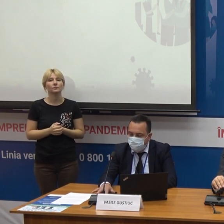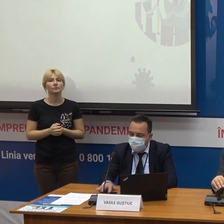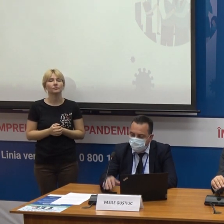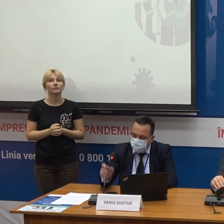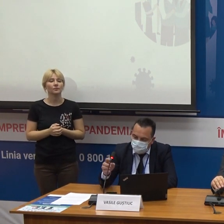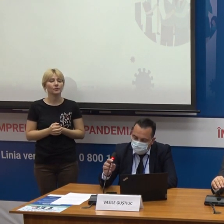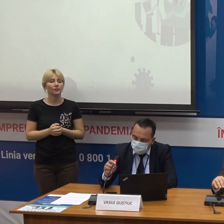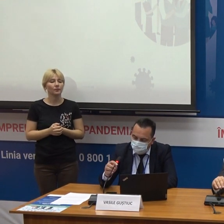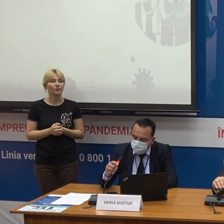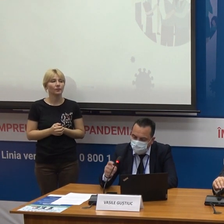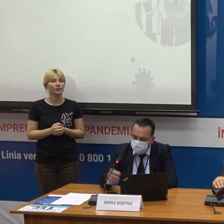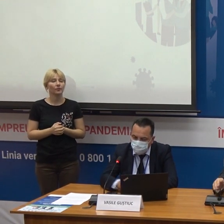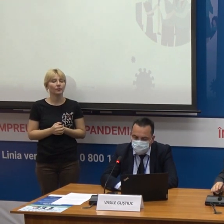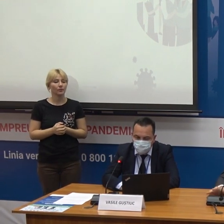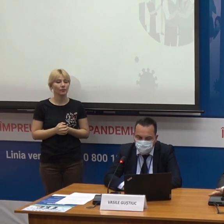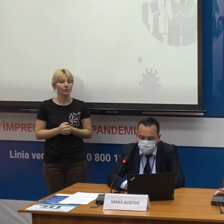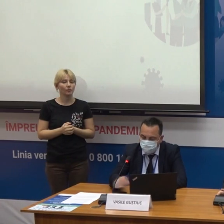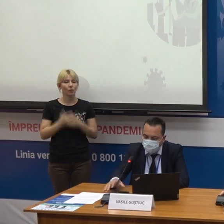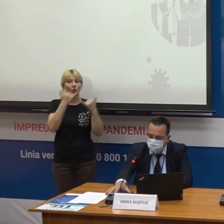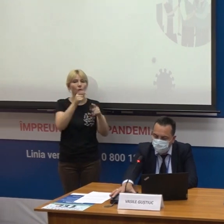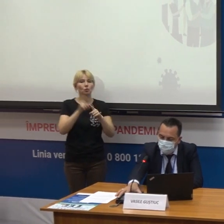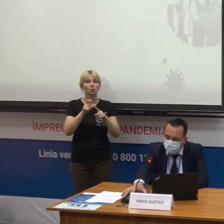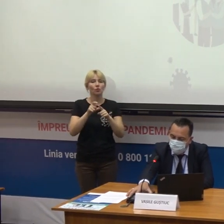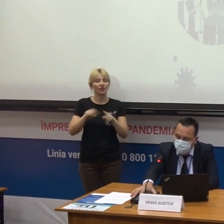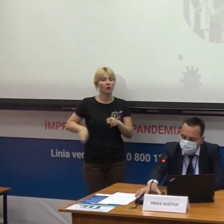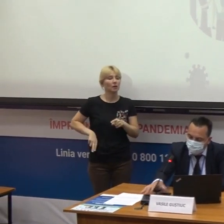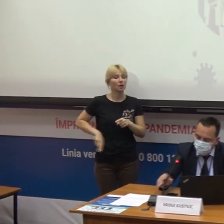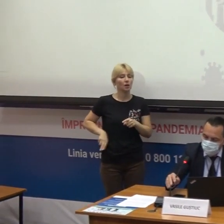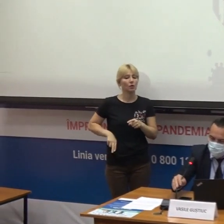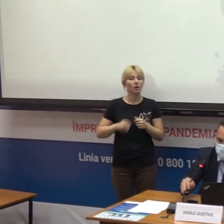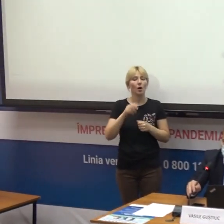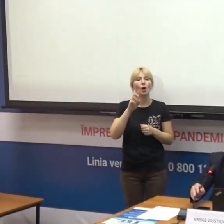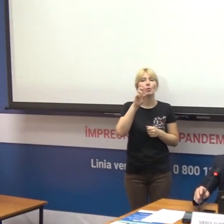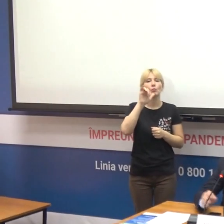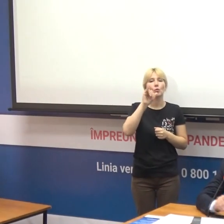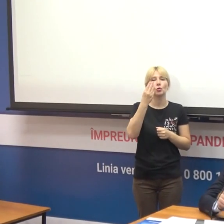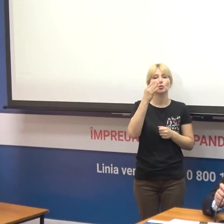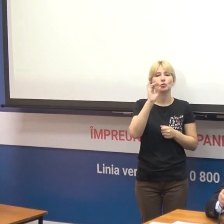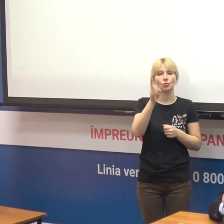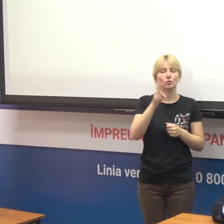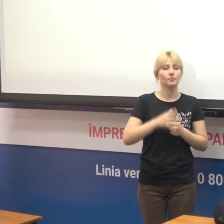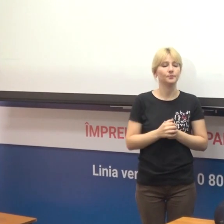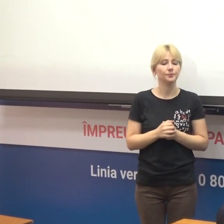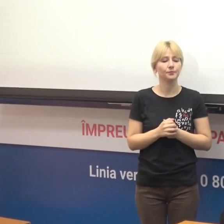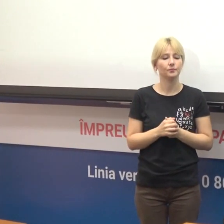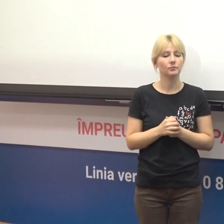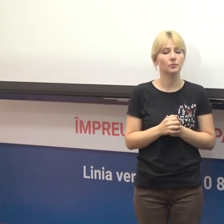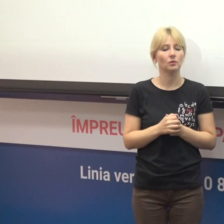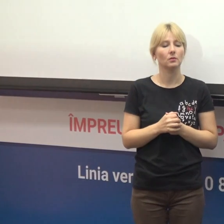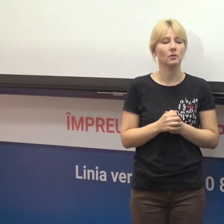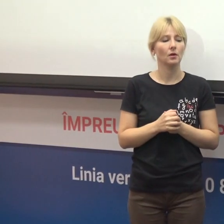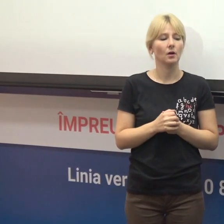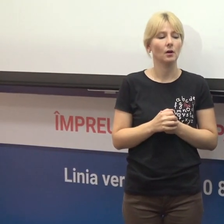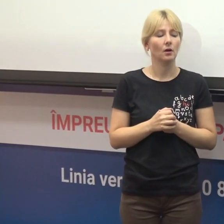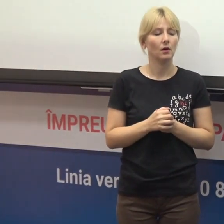Mulțumim, doamna Laura. Oferim cuvântul domnului director, primar Vasile Gușteuc. Da, mulțumesc mult, domnul secretar de